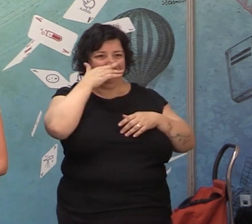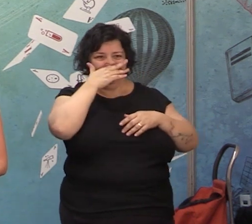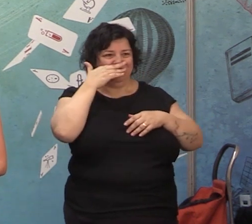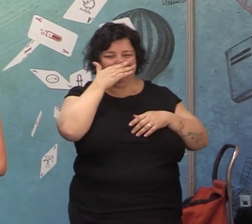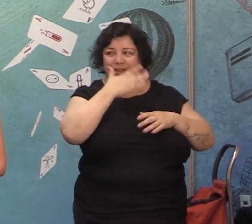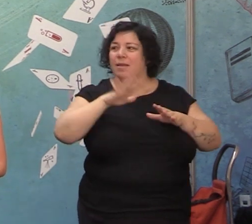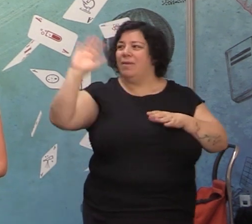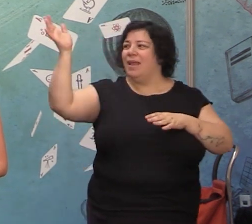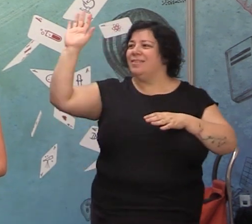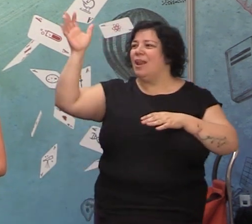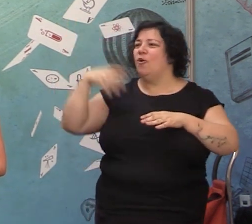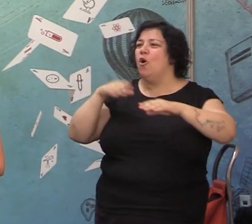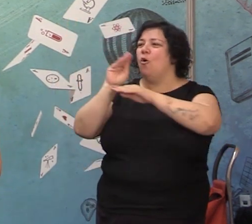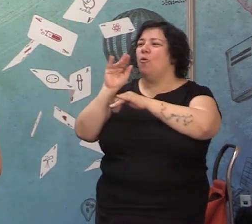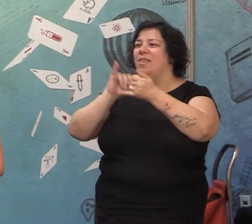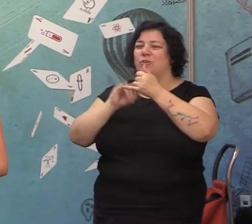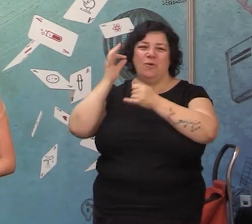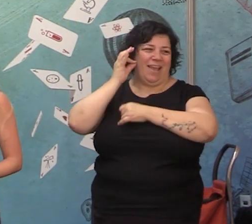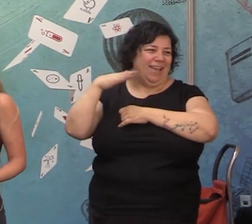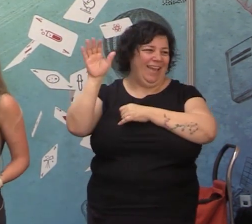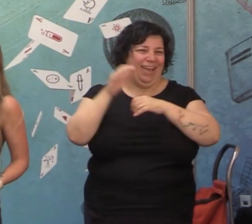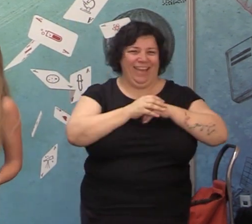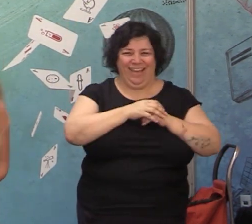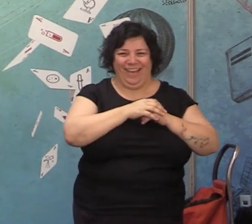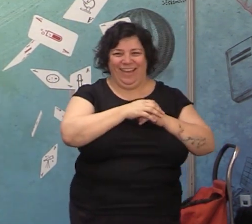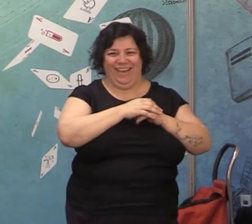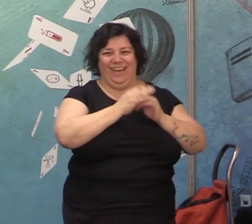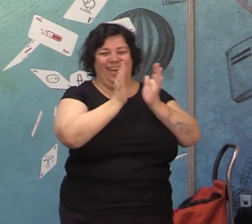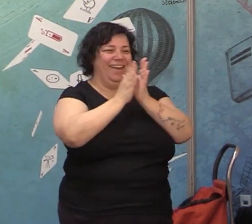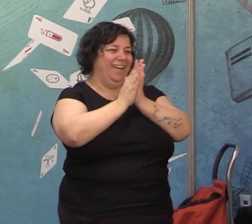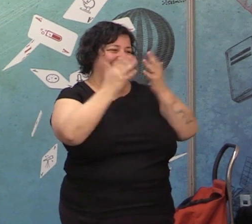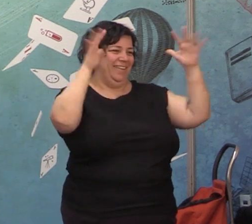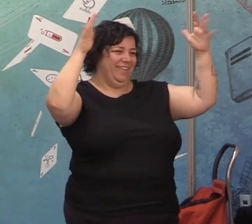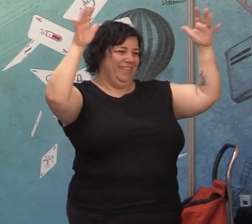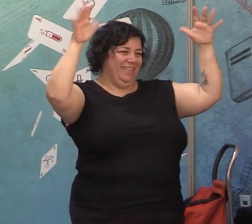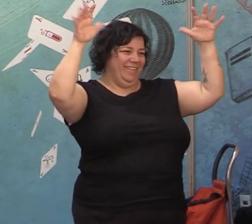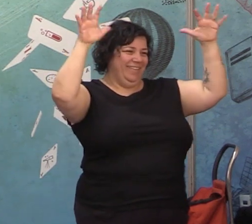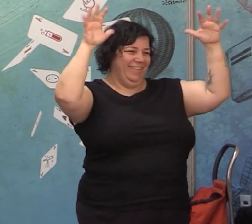Bueno, hasta luego. Pues cuida a su mujer. En fin.